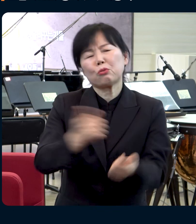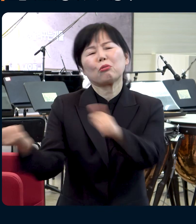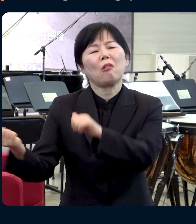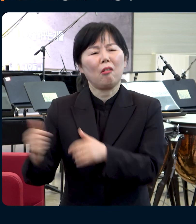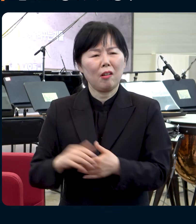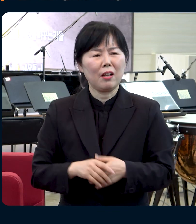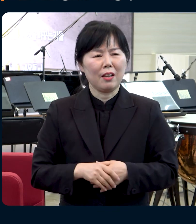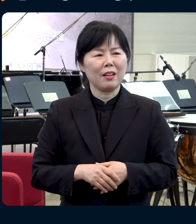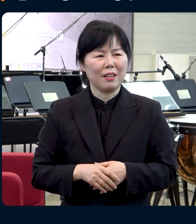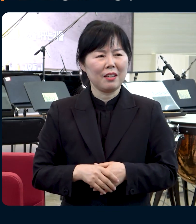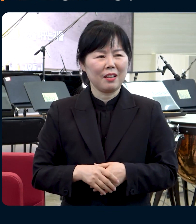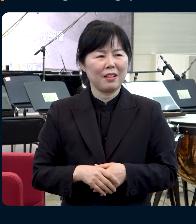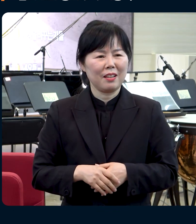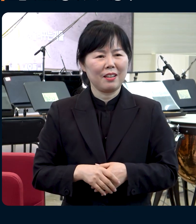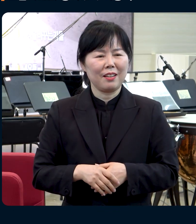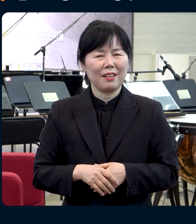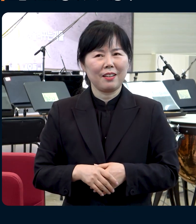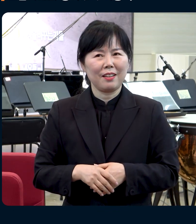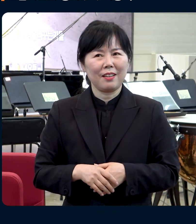깜짝이야.